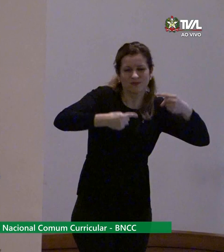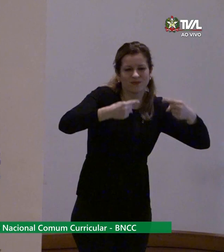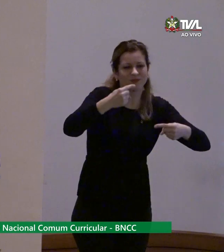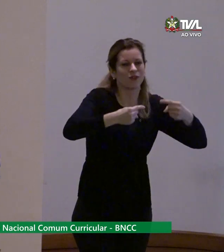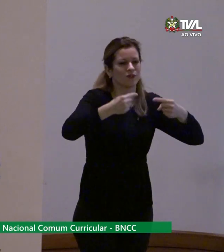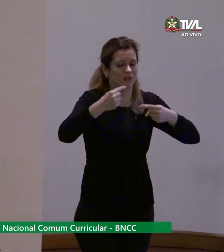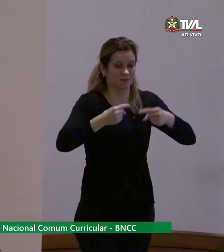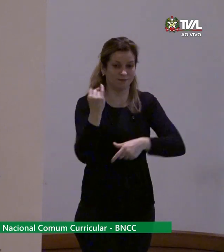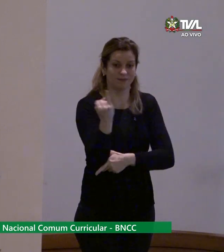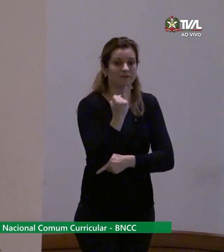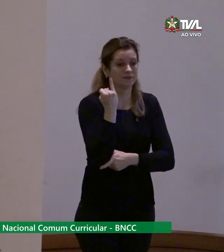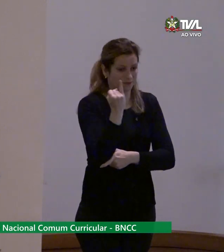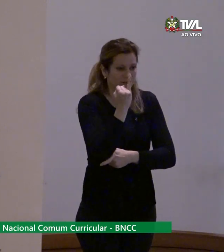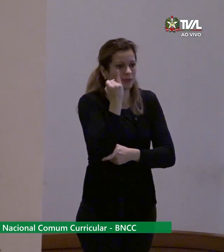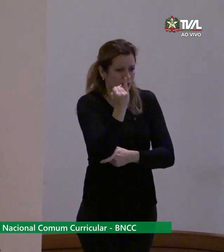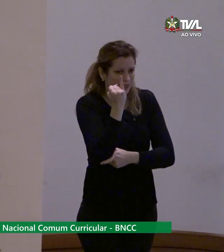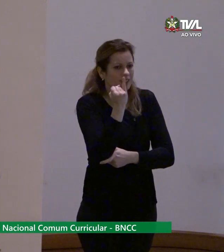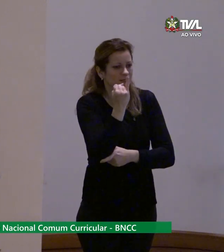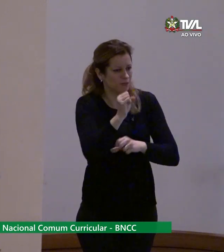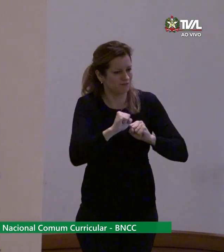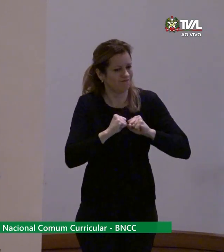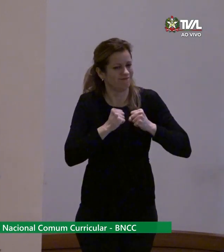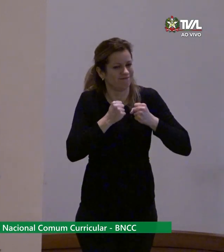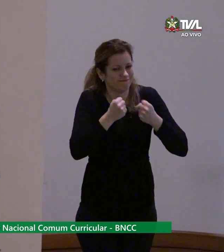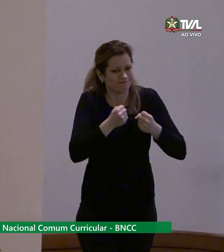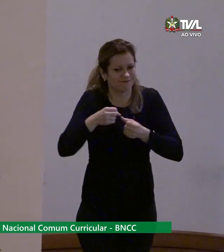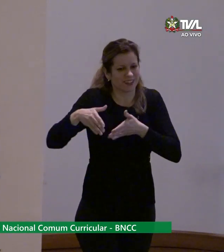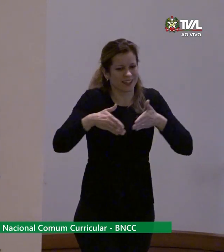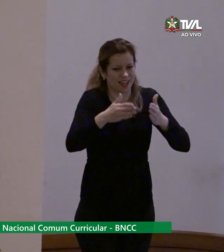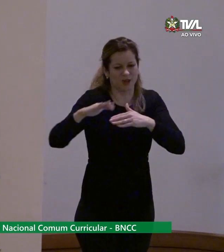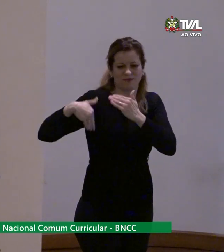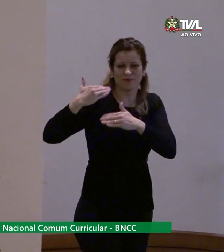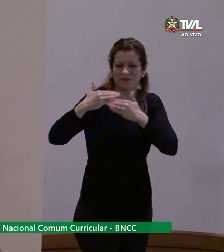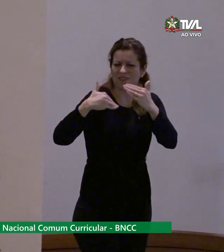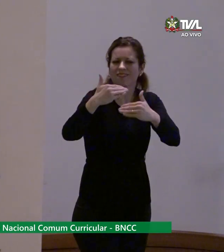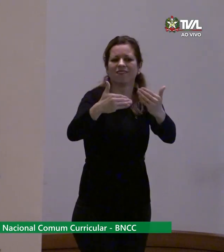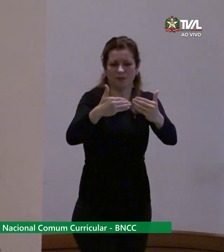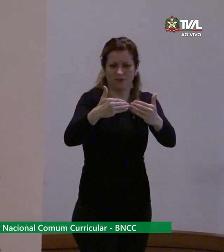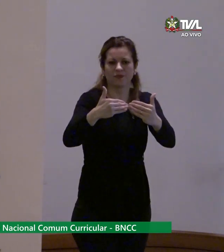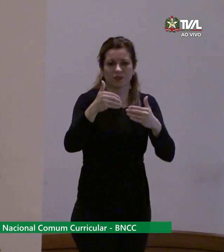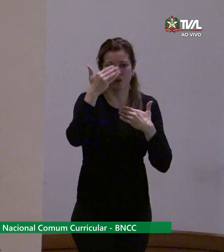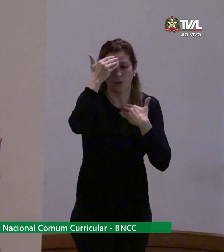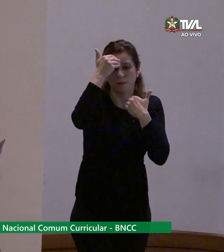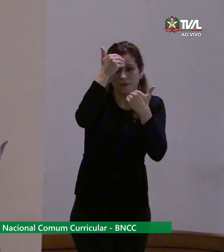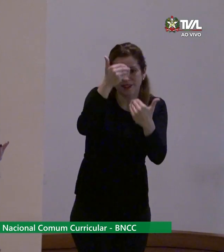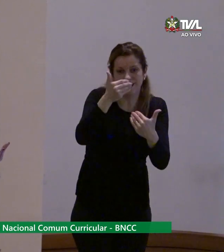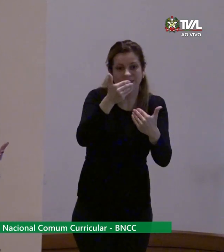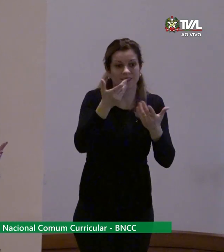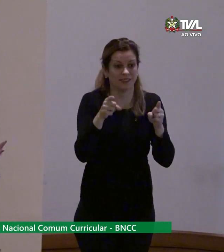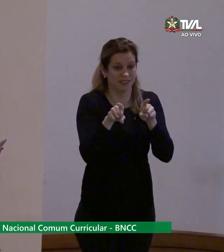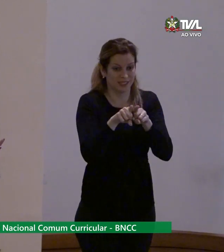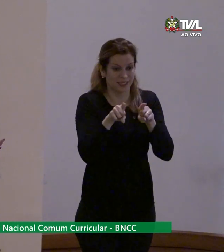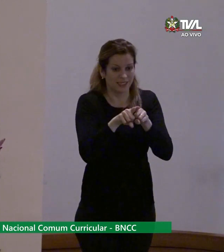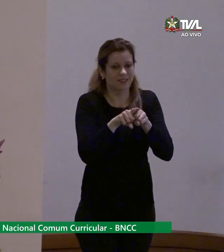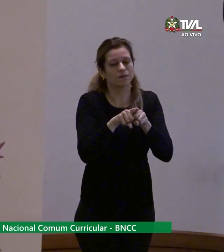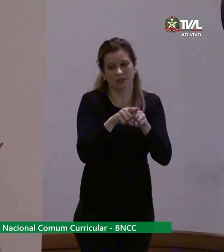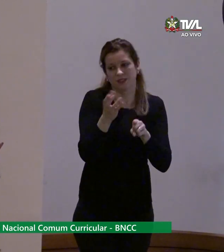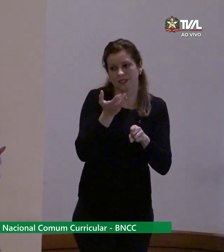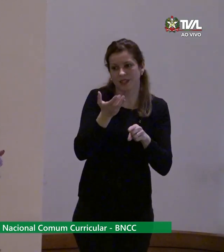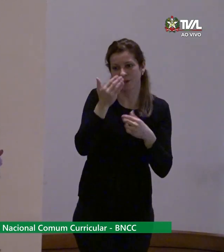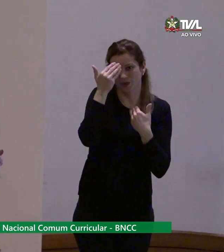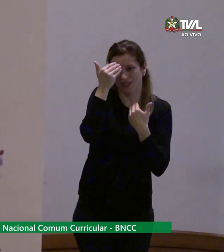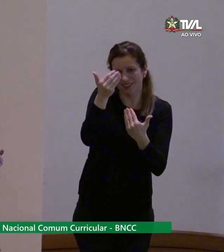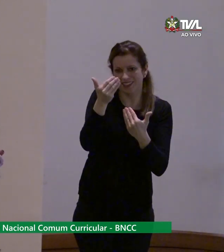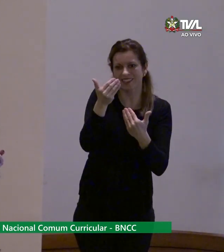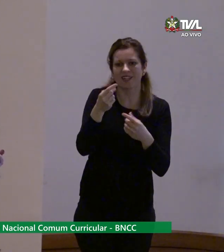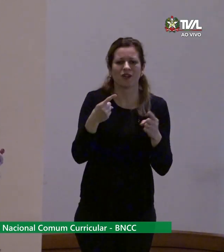profícuo e importantes para esse fortalecimento da nossa trajetória agradeço gostaria de fazer também alguns agradecimentos